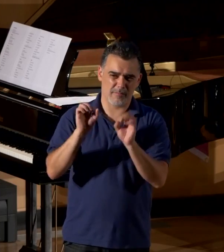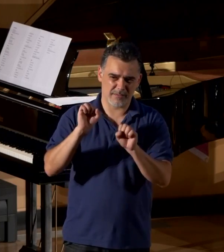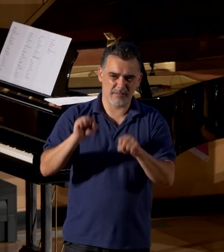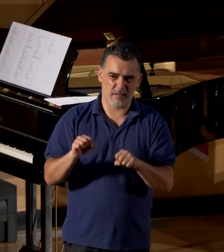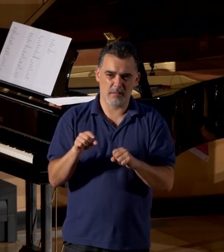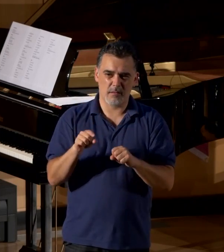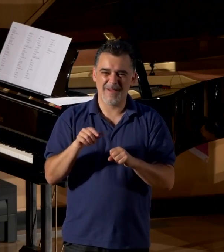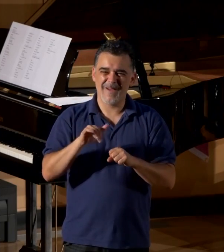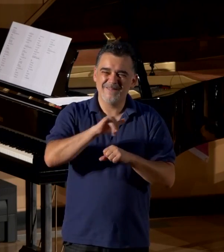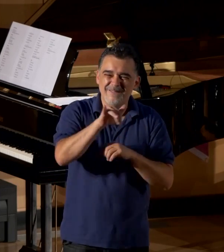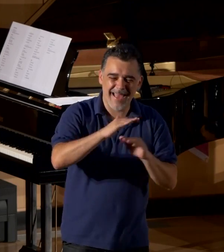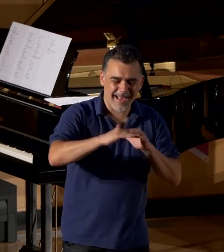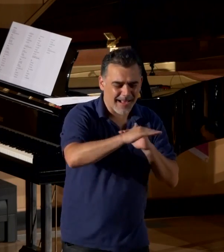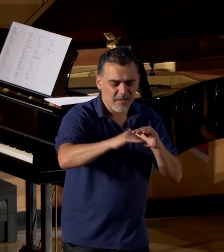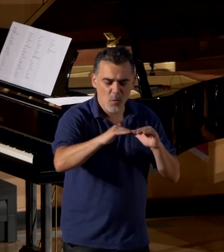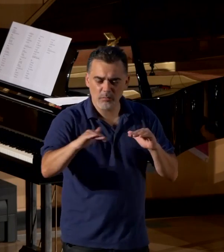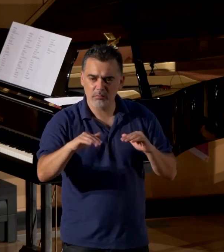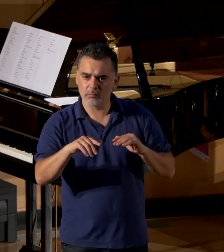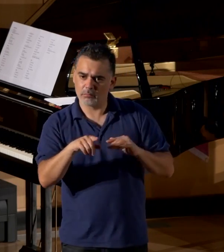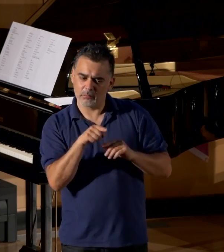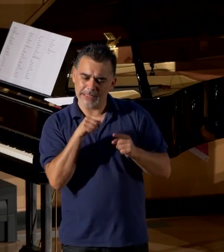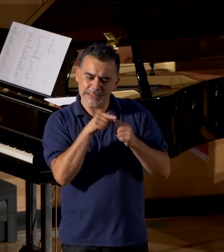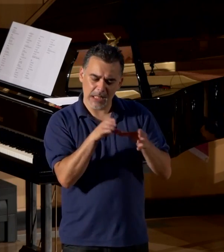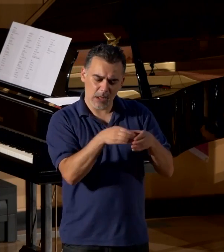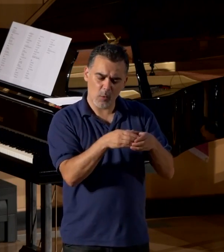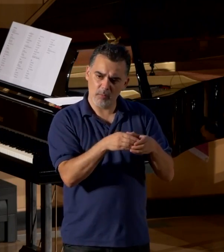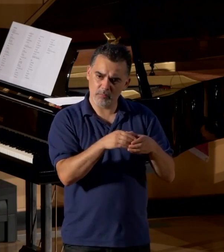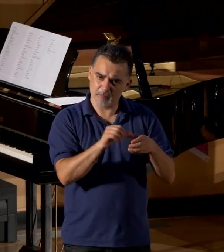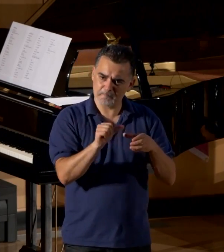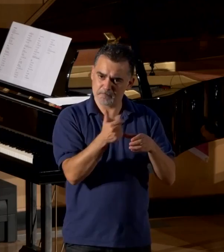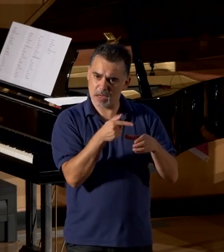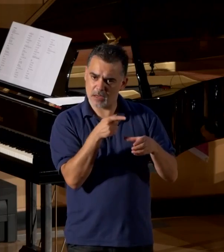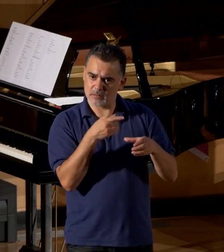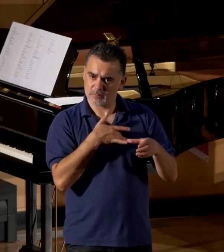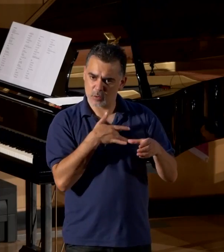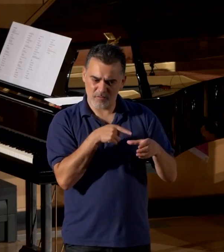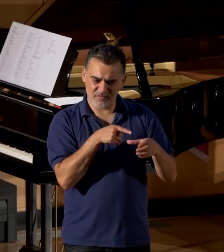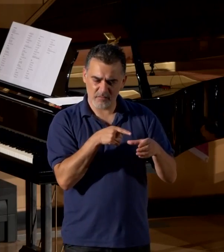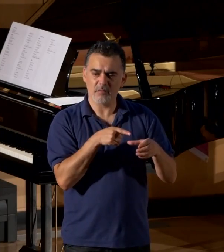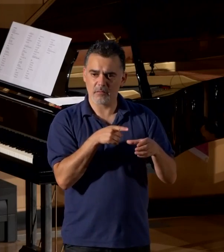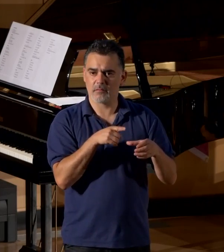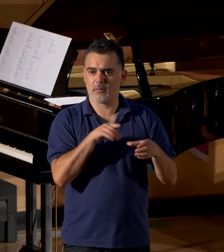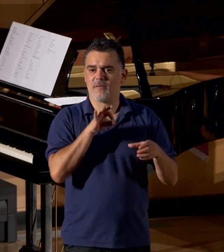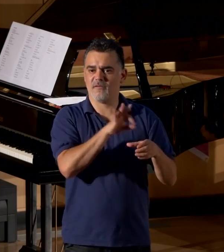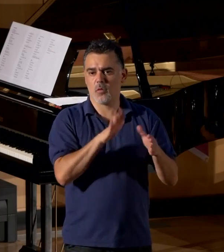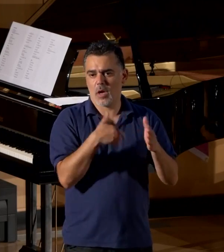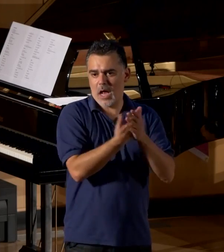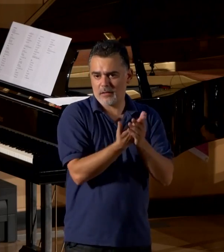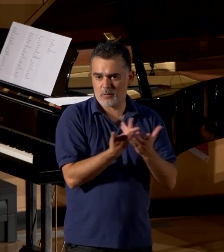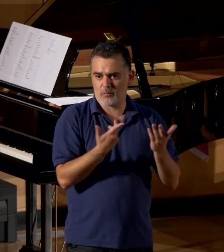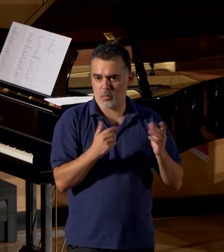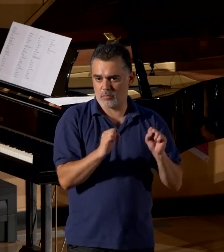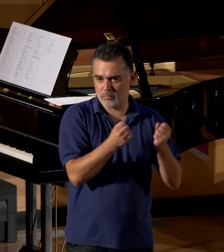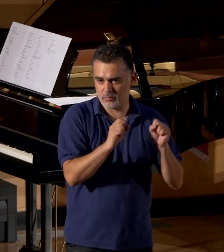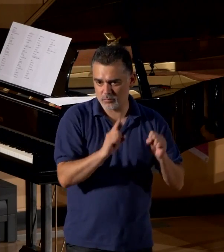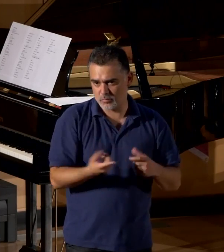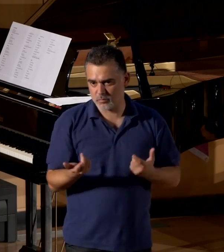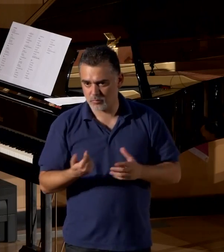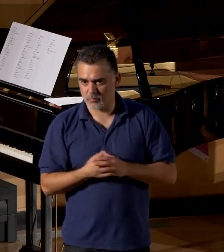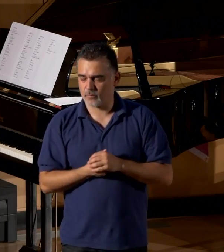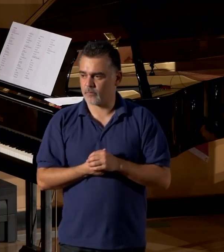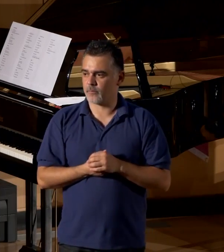in welcher Region ist eigentlich welche Zielgruppe am stärksten überhaupt betroffen und sollte hier auch besser vielleicht noch erreicht